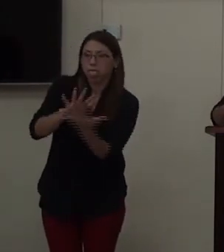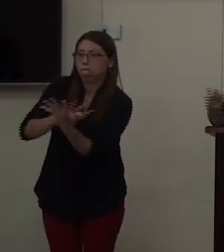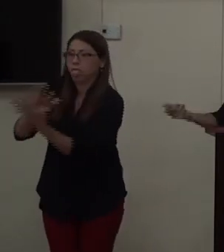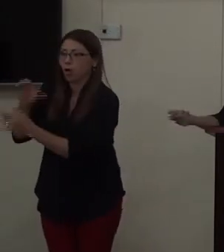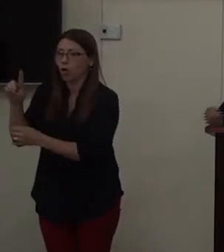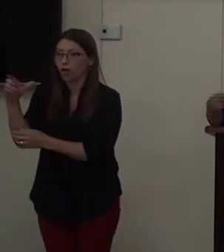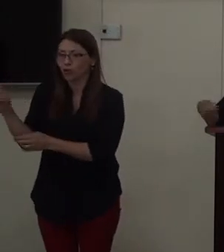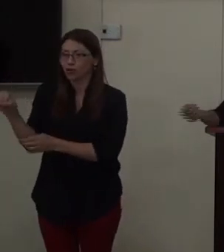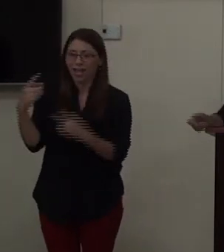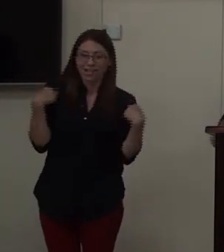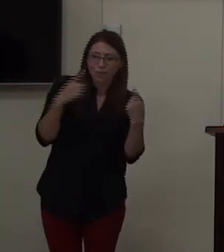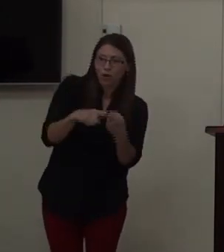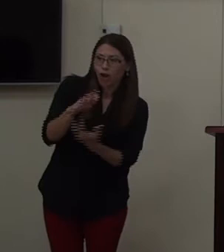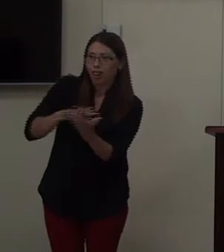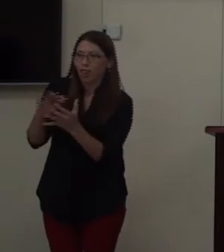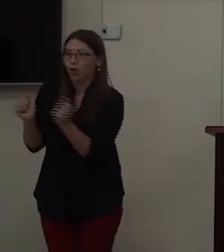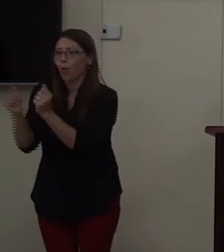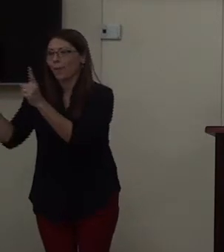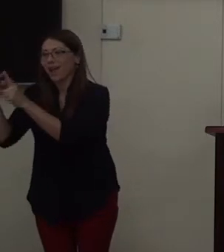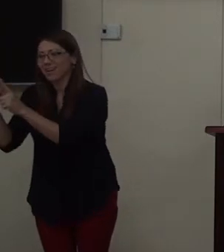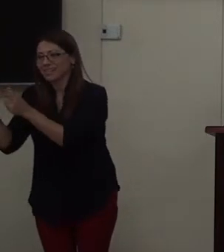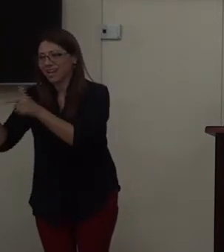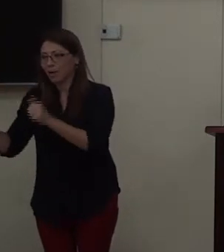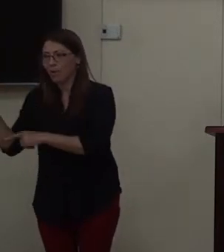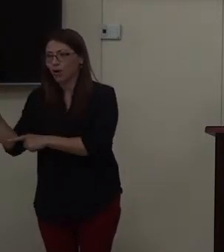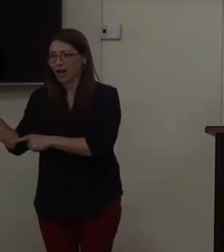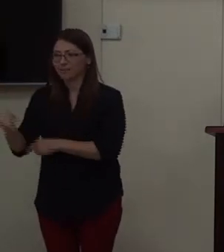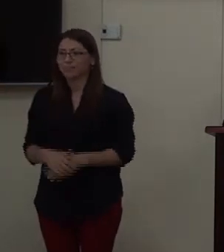códigos, es español con palabras en la lengua de Rodán.